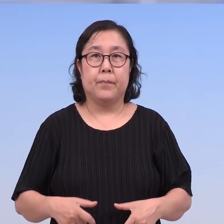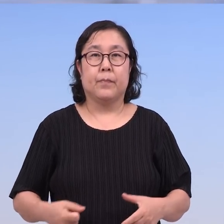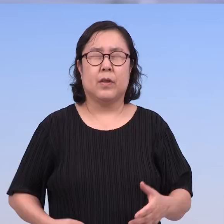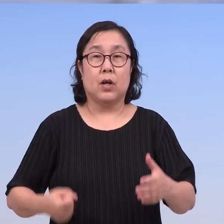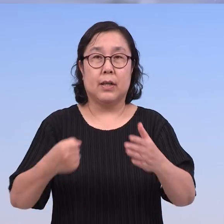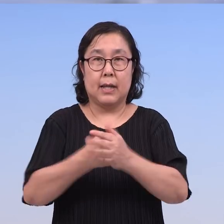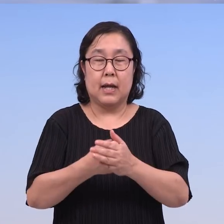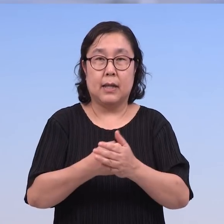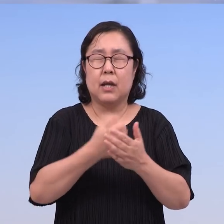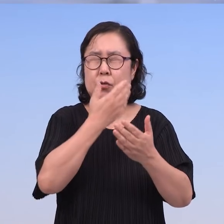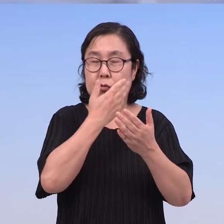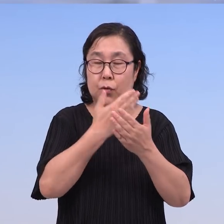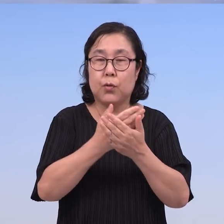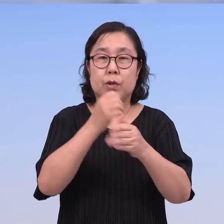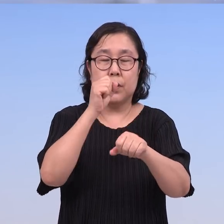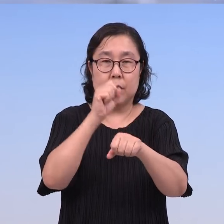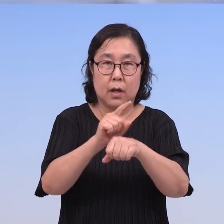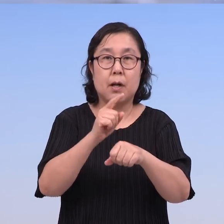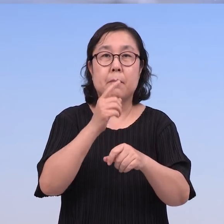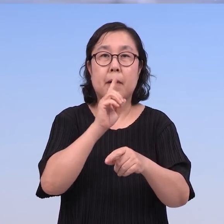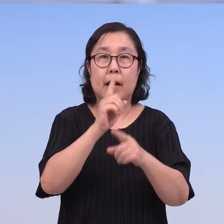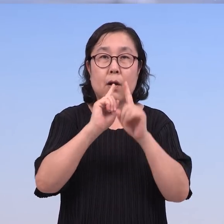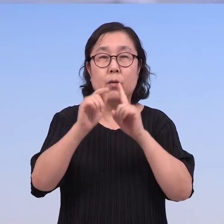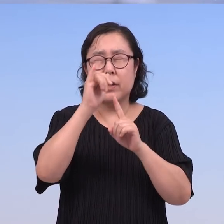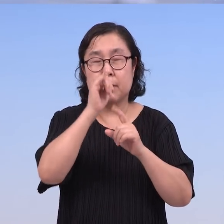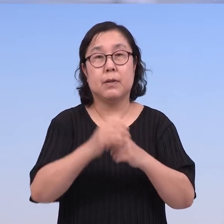결단의 중요성을 이야기하는 거 아니겠습니까?